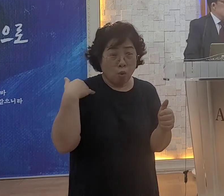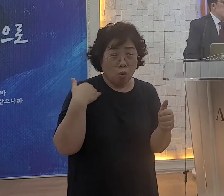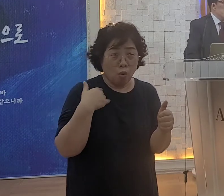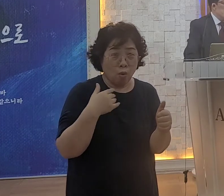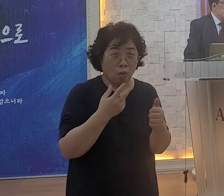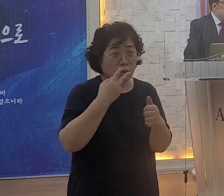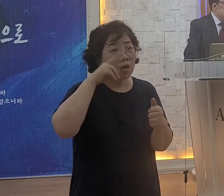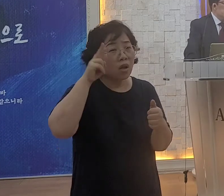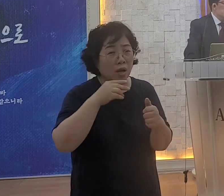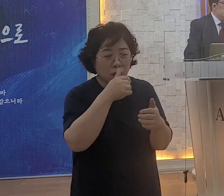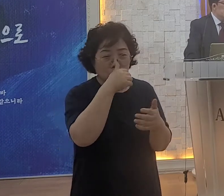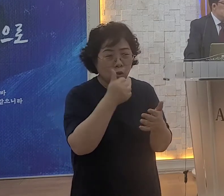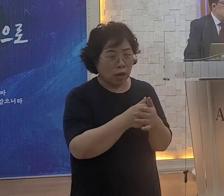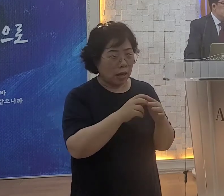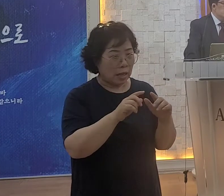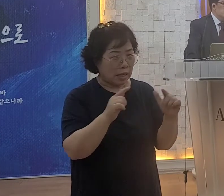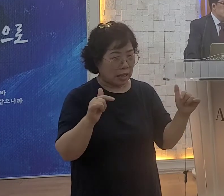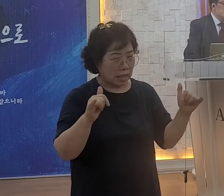어떻게 정죄를 합니까?